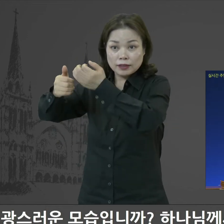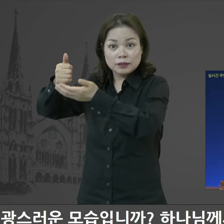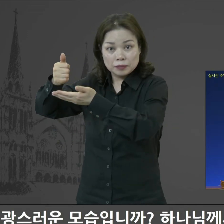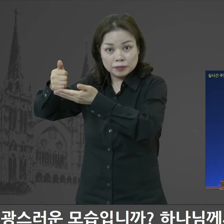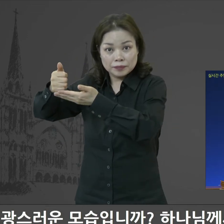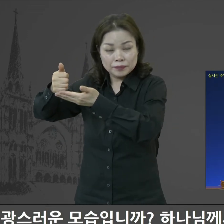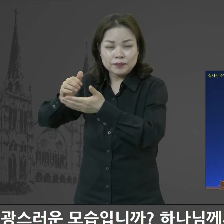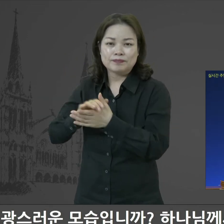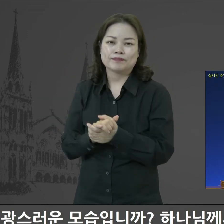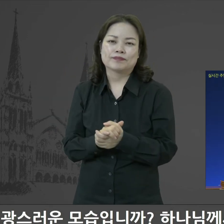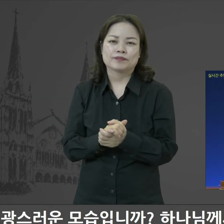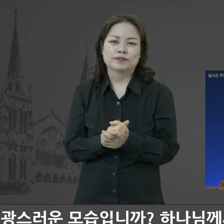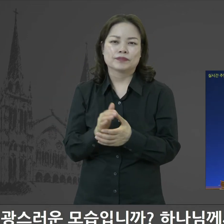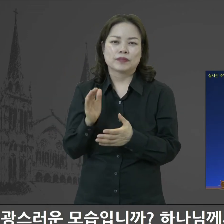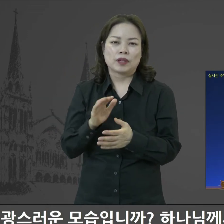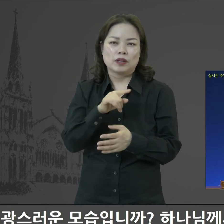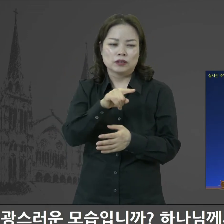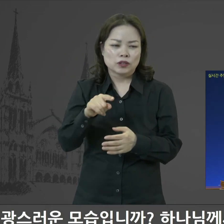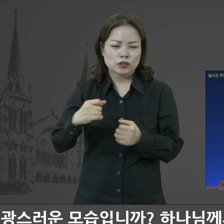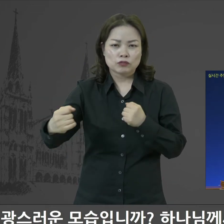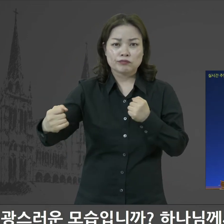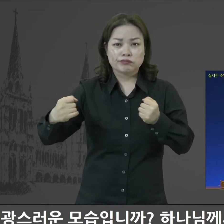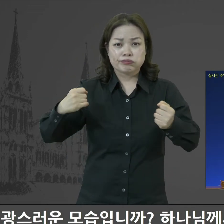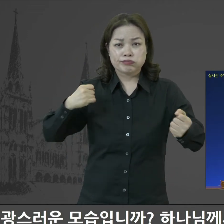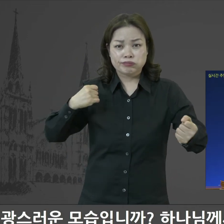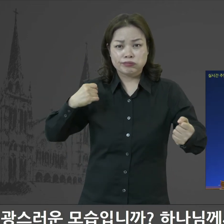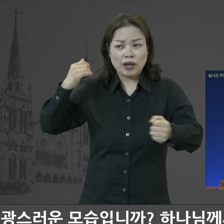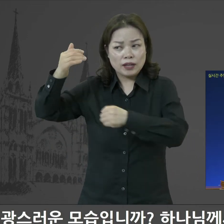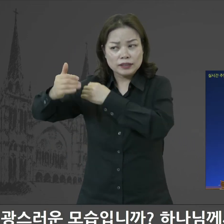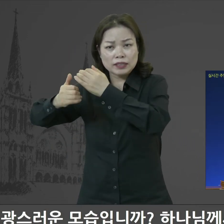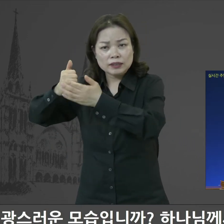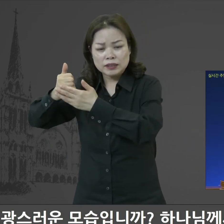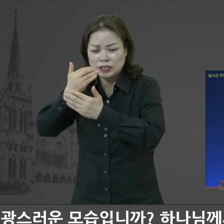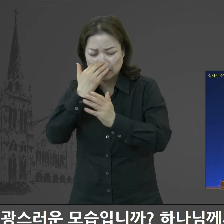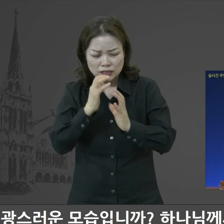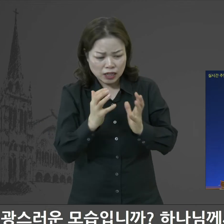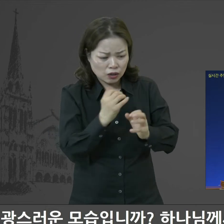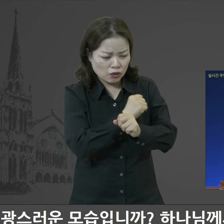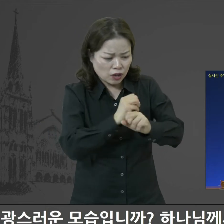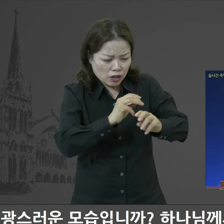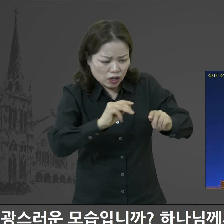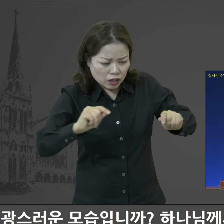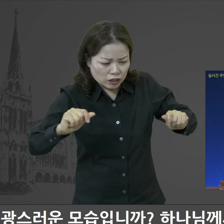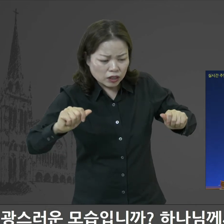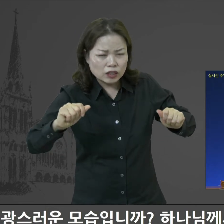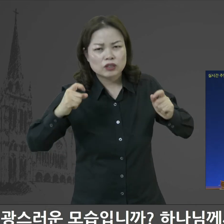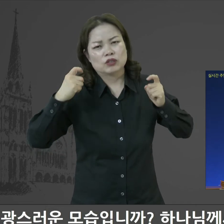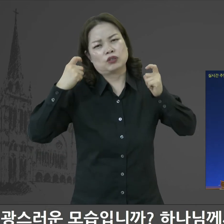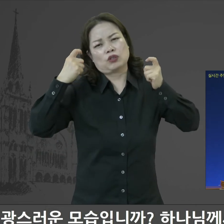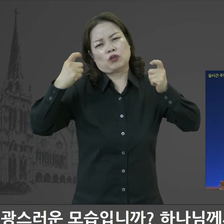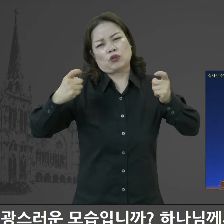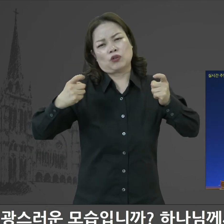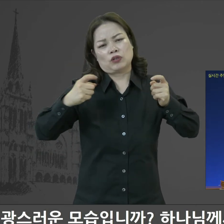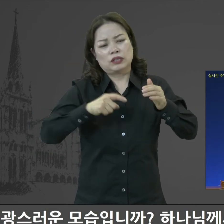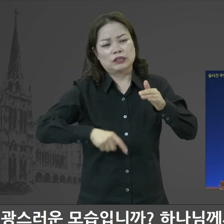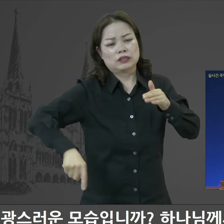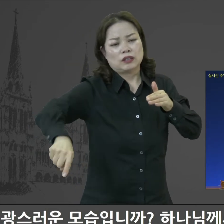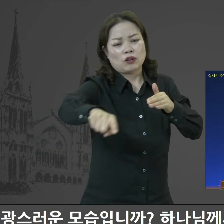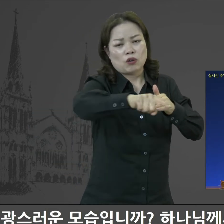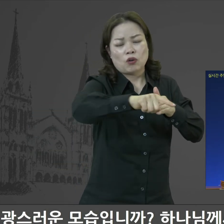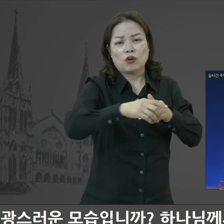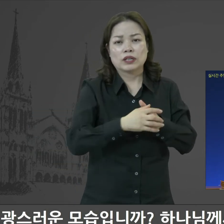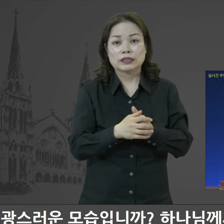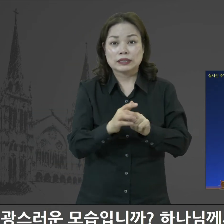하나님이십니다. 그러나 그럼에도 불구하고 하나님께서는 이스라엘의 광야 여정 동안 이들의 선두에